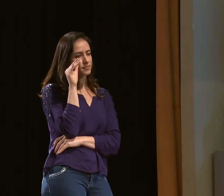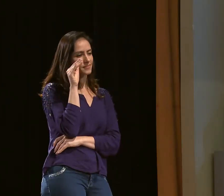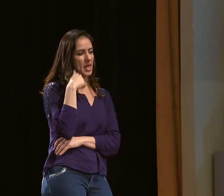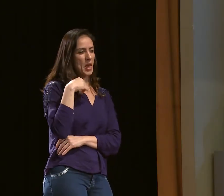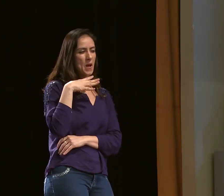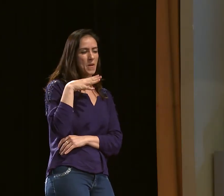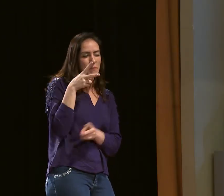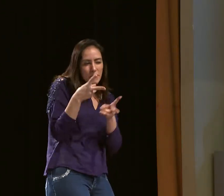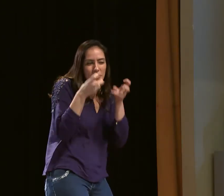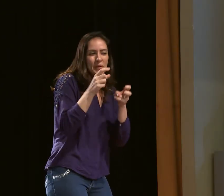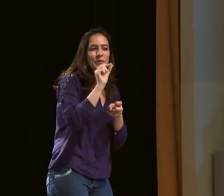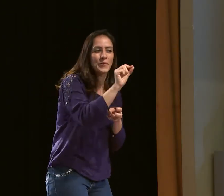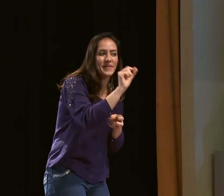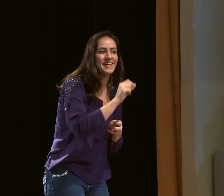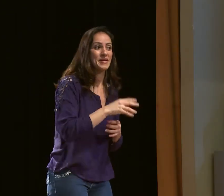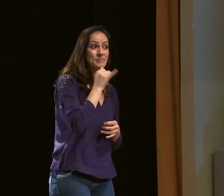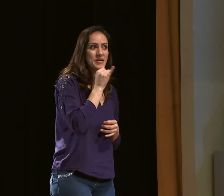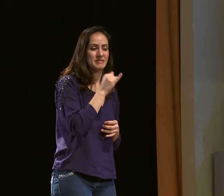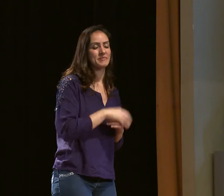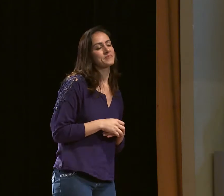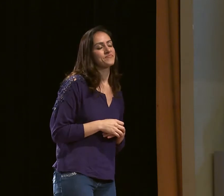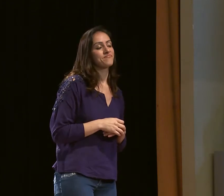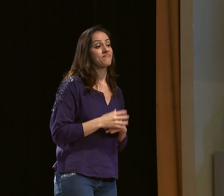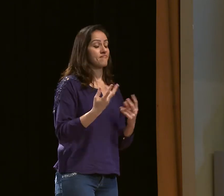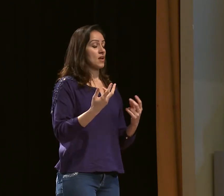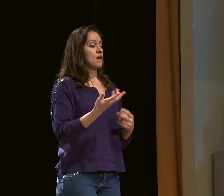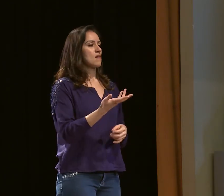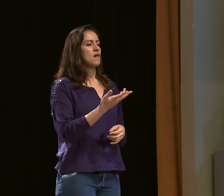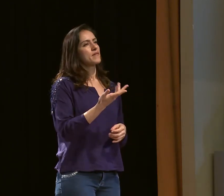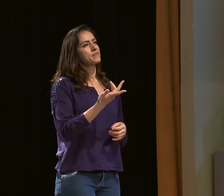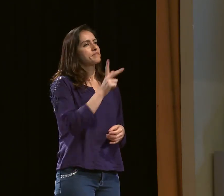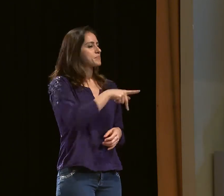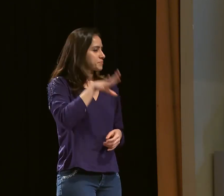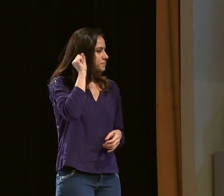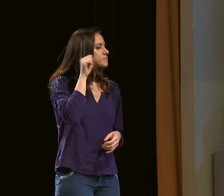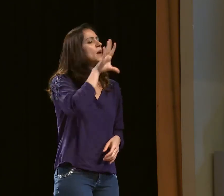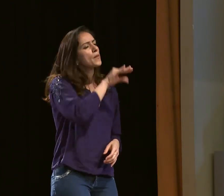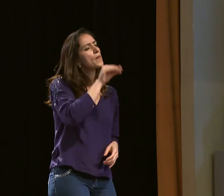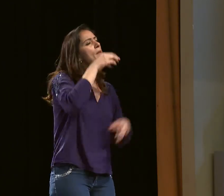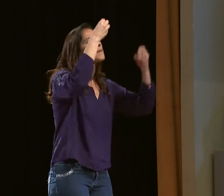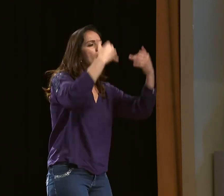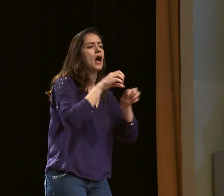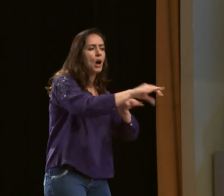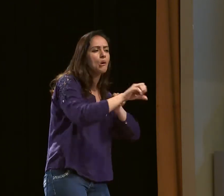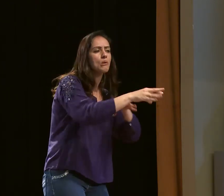eu observei e vi o quê? Por exemplo, os professores, né, ouvintes, estavam